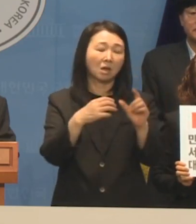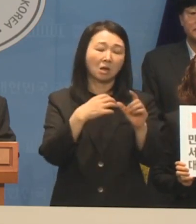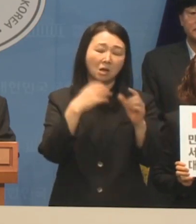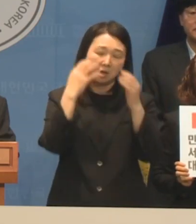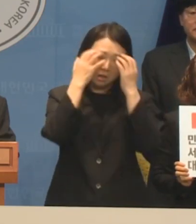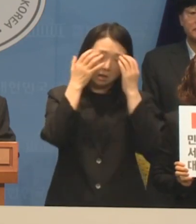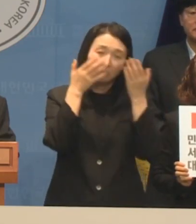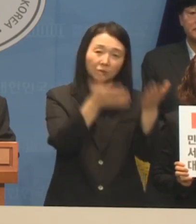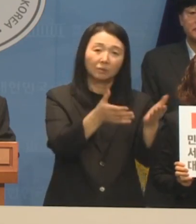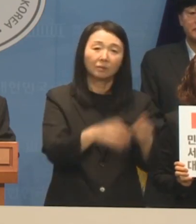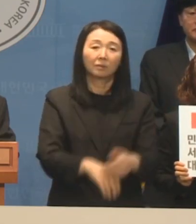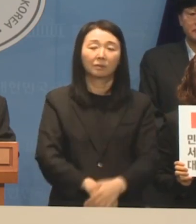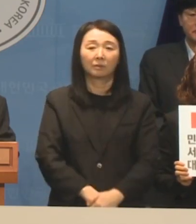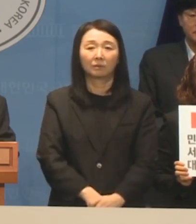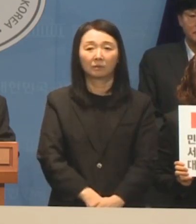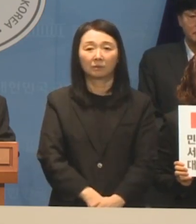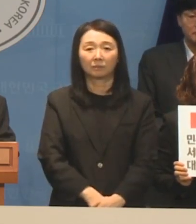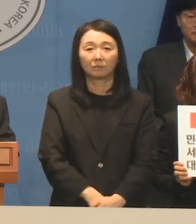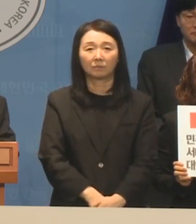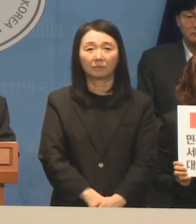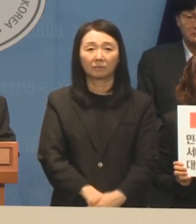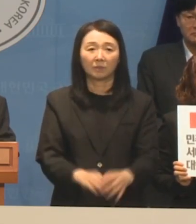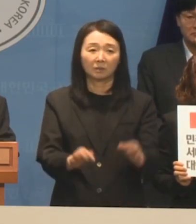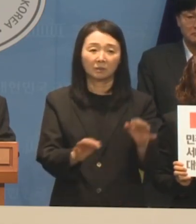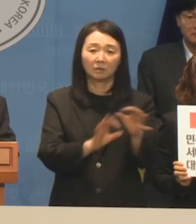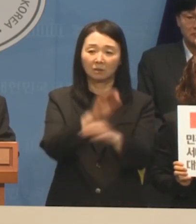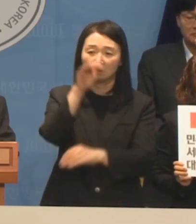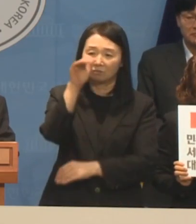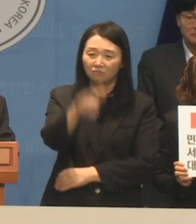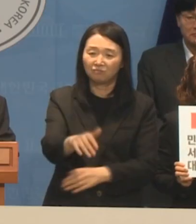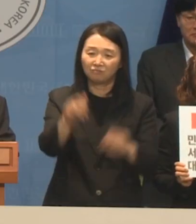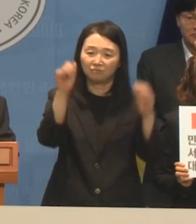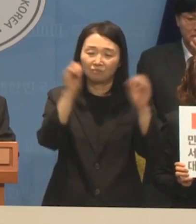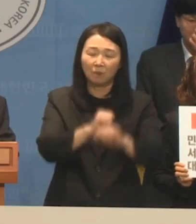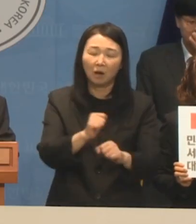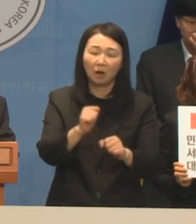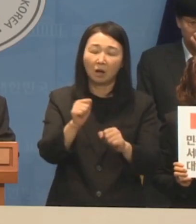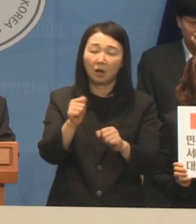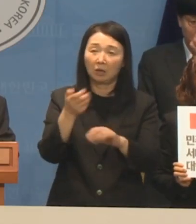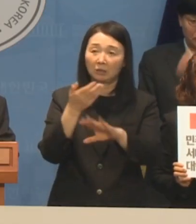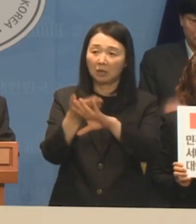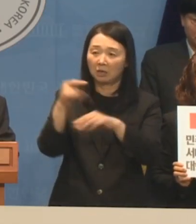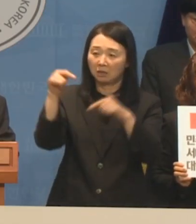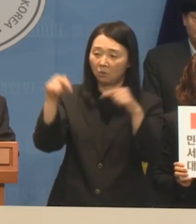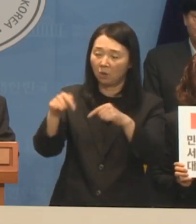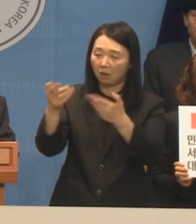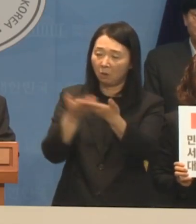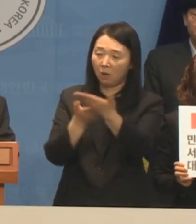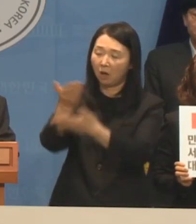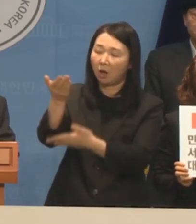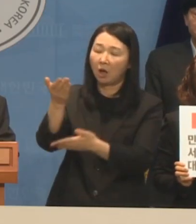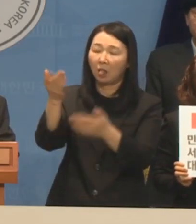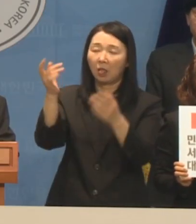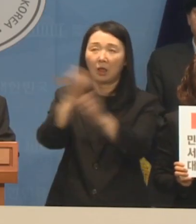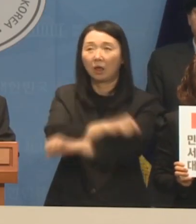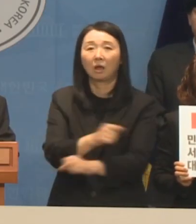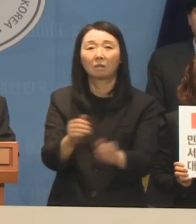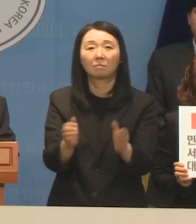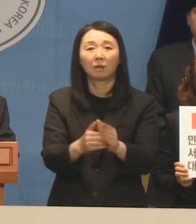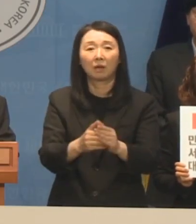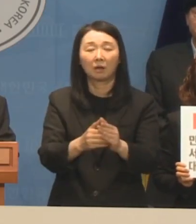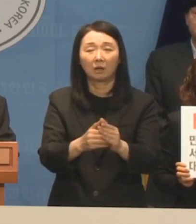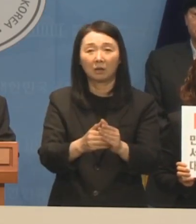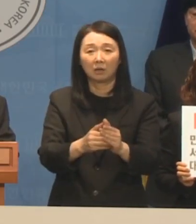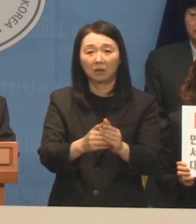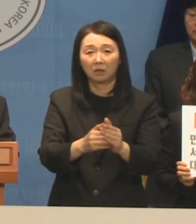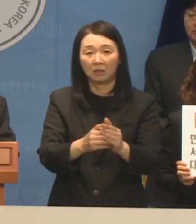고통스럽게 만들었습니다. 경제는 무너지고 외교는 실종되었으며 검찰